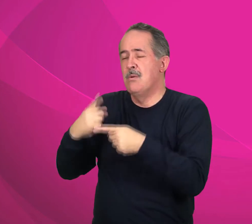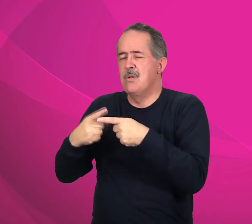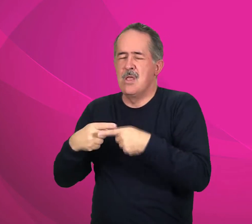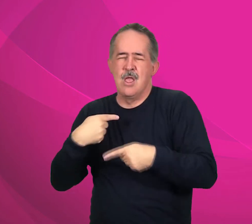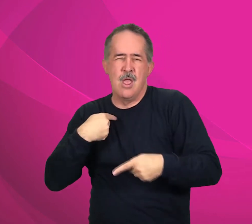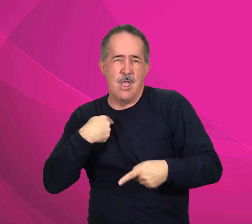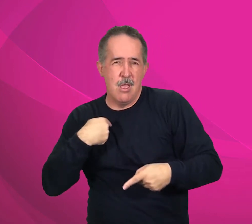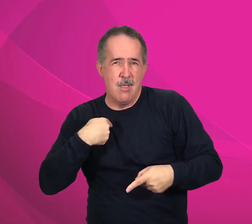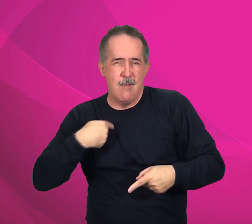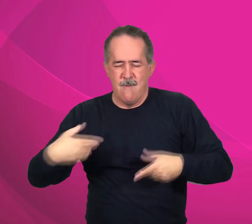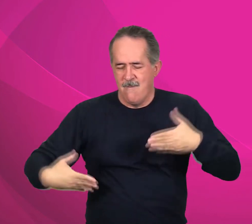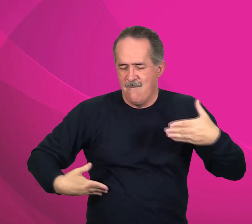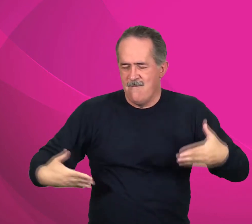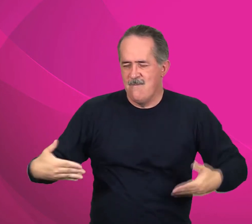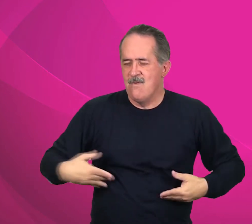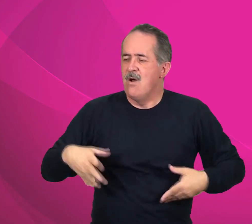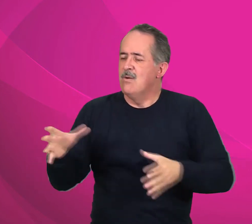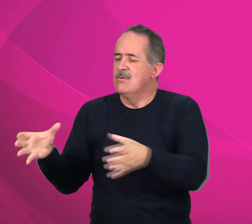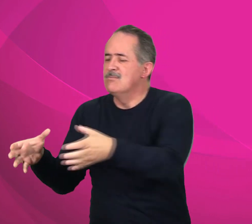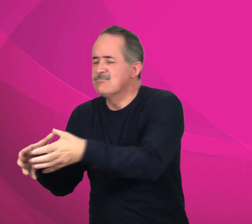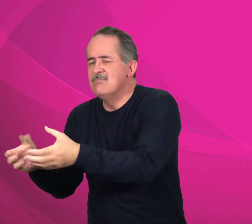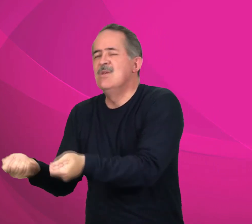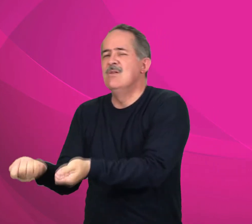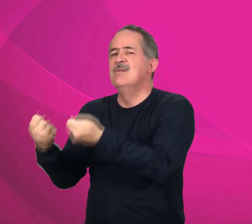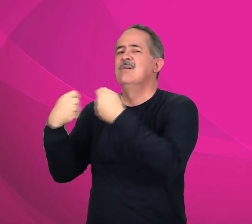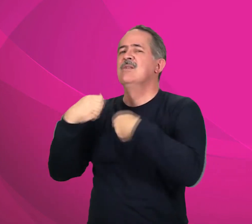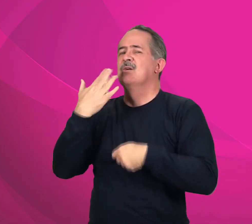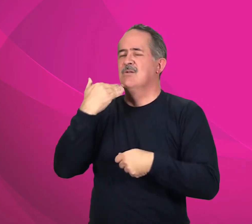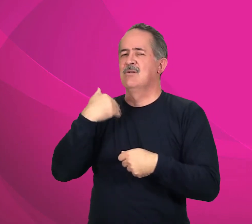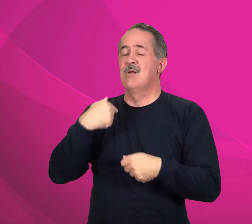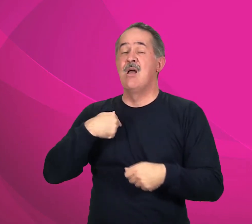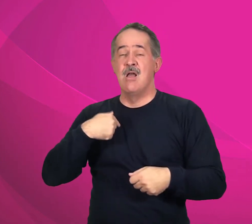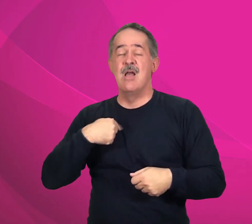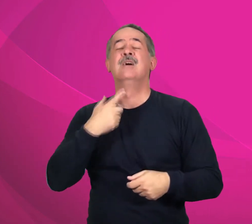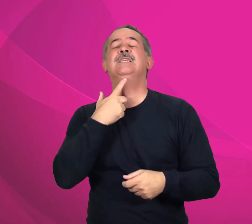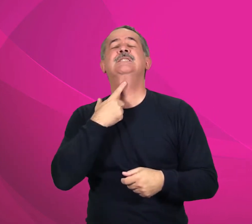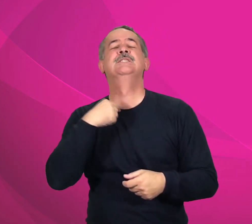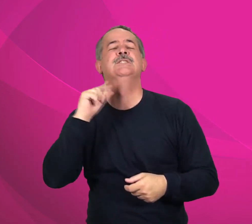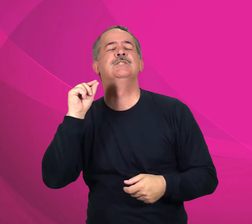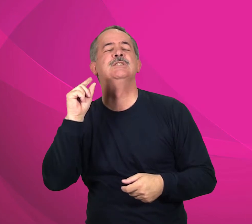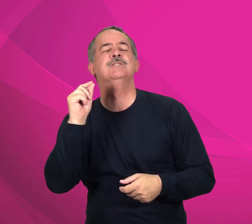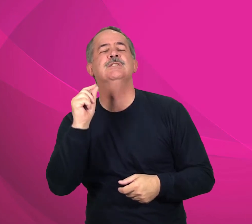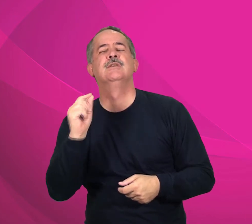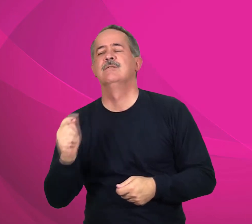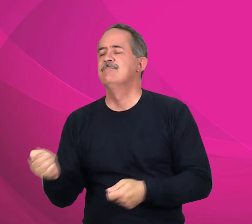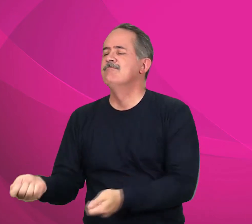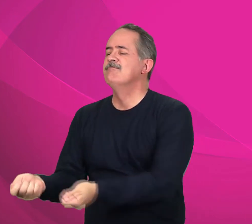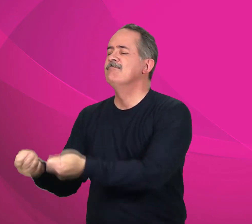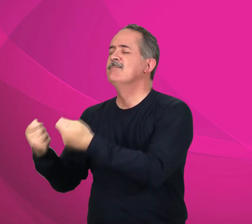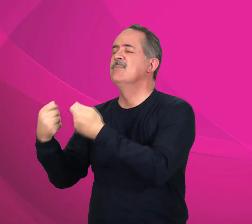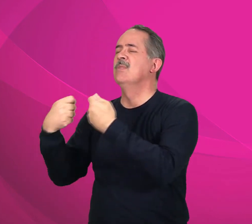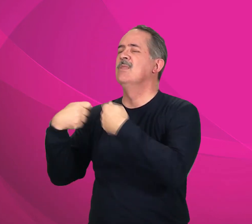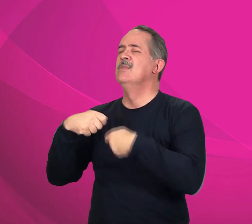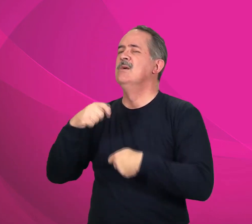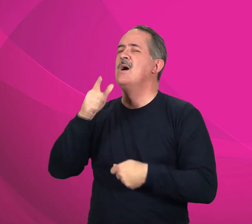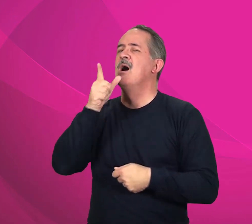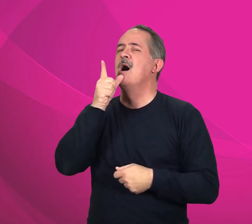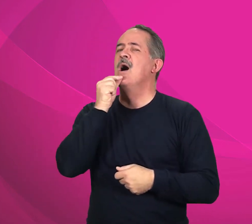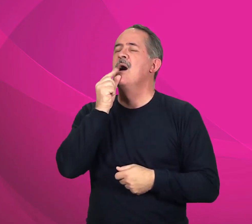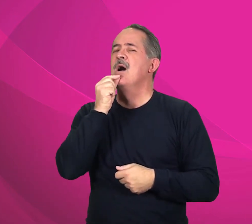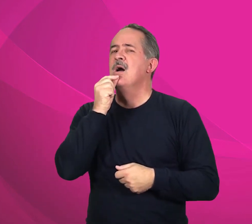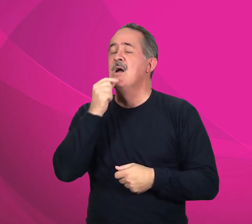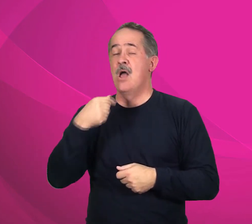fome e me destes de comer eu estava com sede e me destes de beber